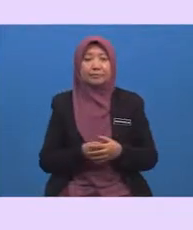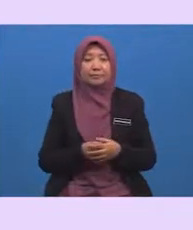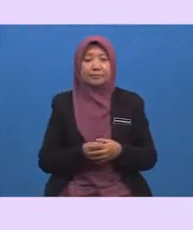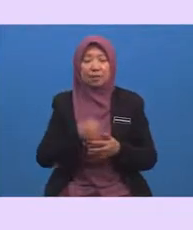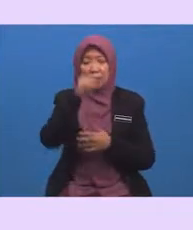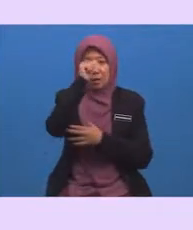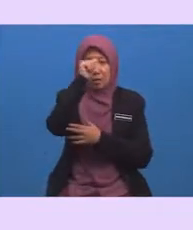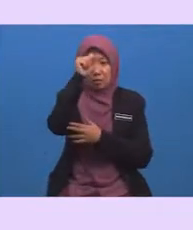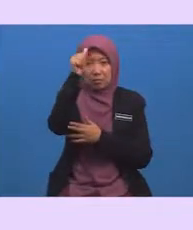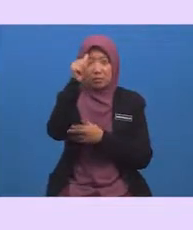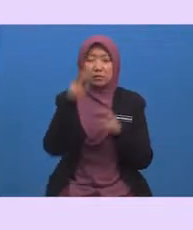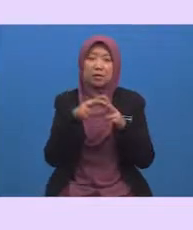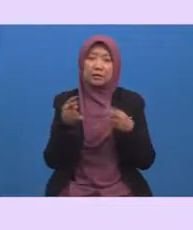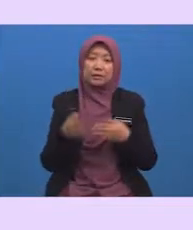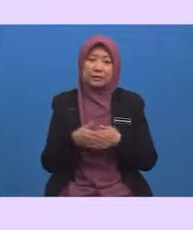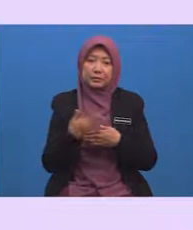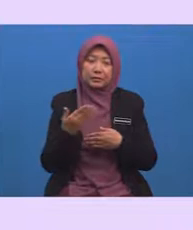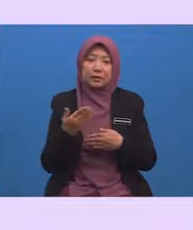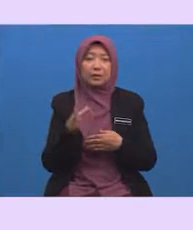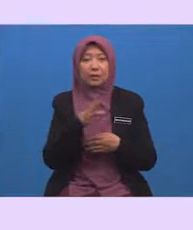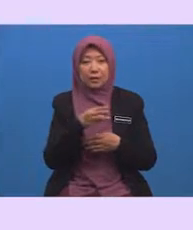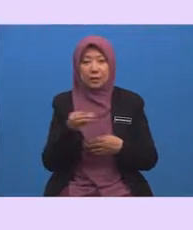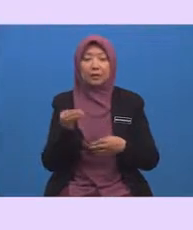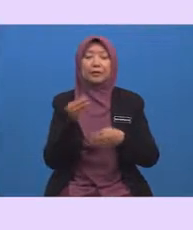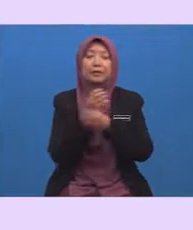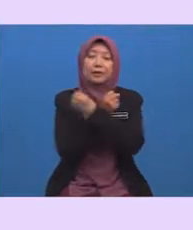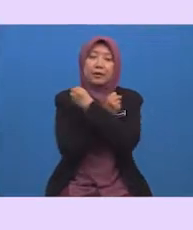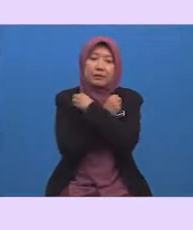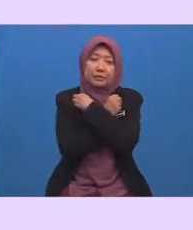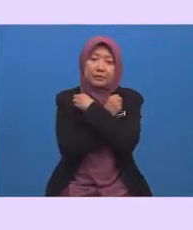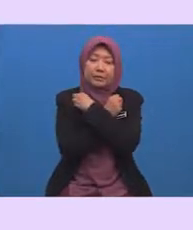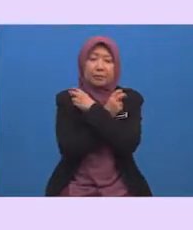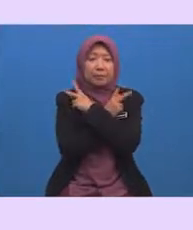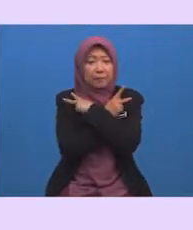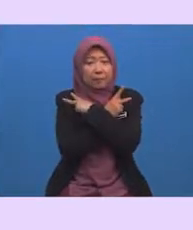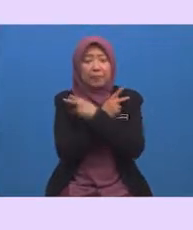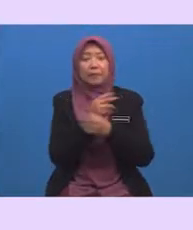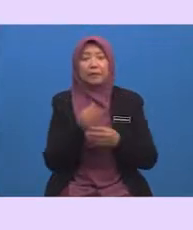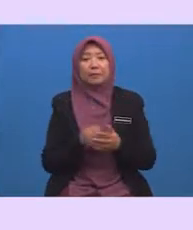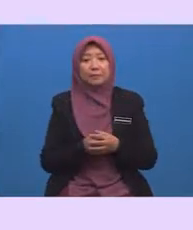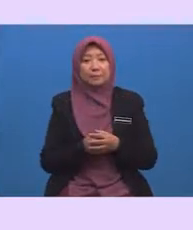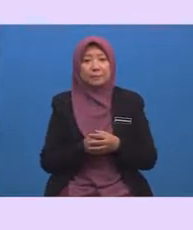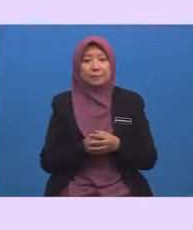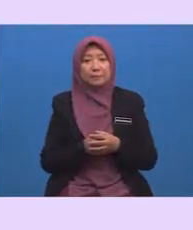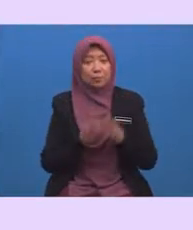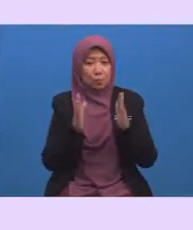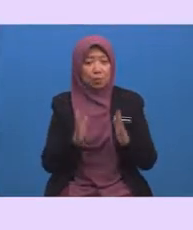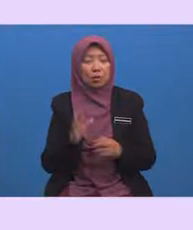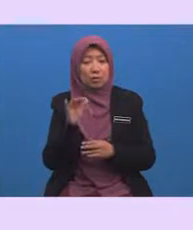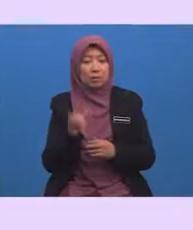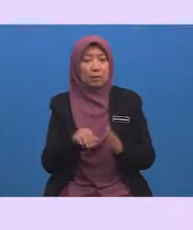Allah amat menyayangi serta mengasihi orang yang bersikap pemurah dan penyayang,